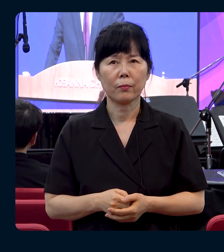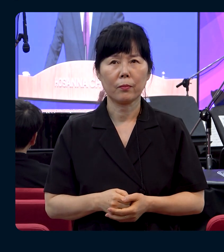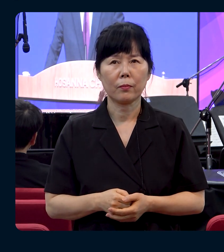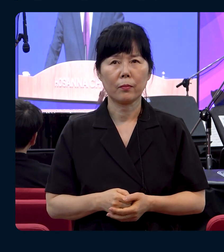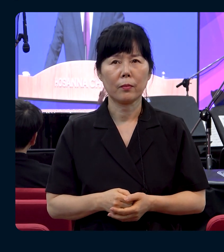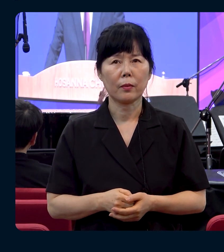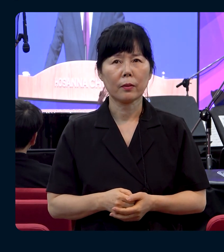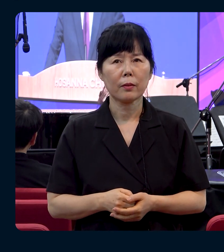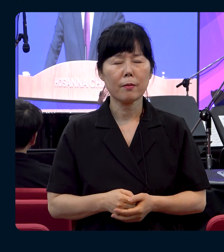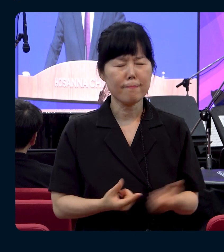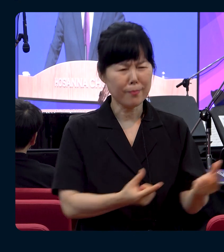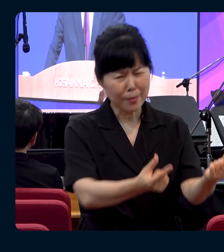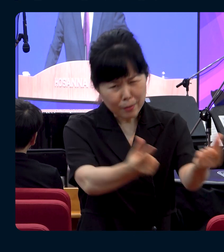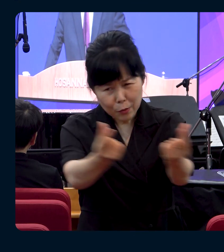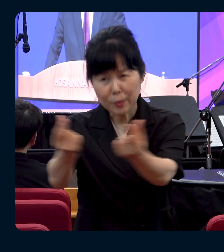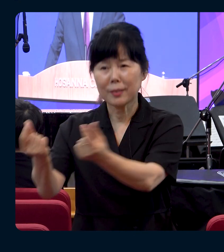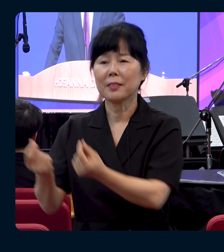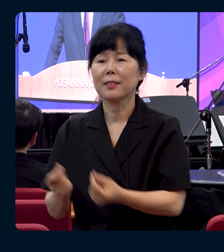우리 모두가 다